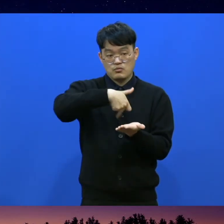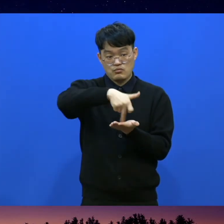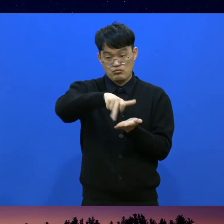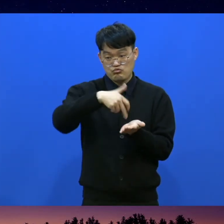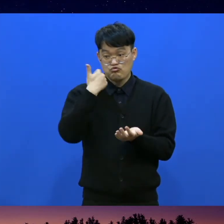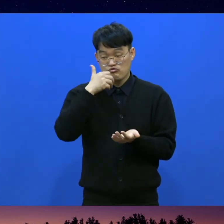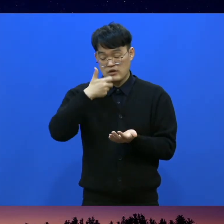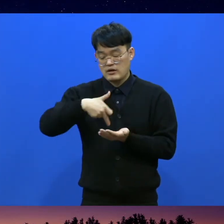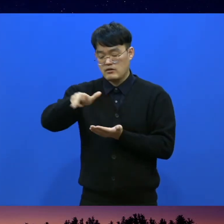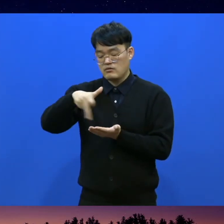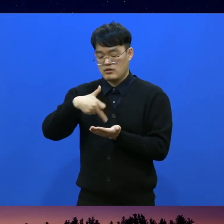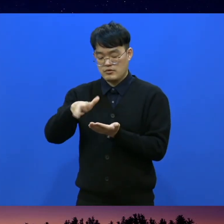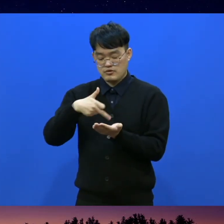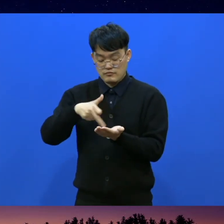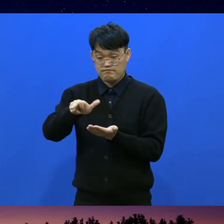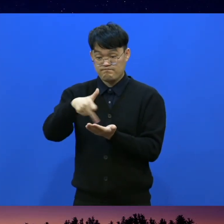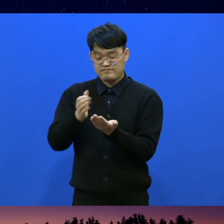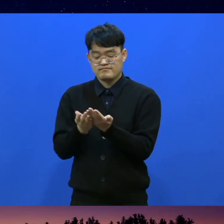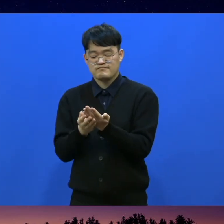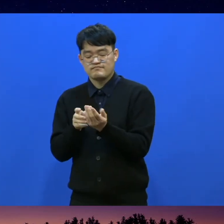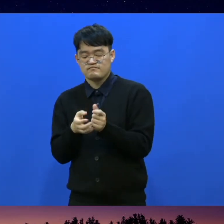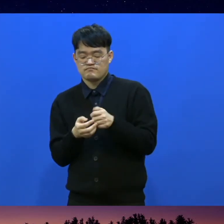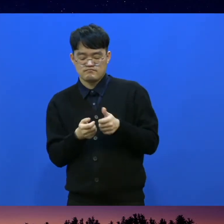누군가 대화하면서 길을 걷잖아요. 그죠?